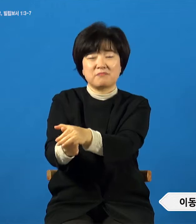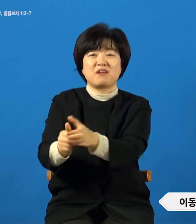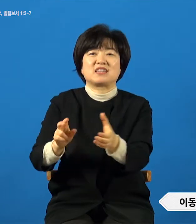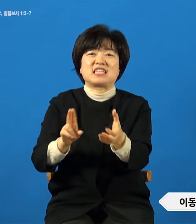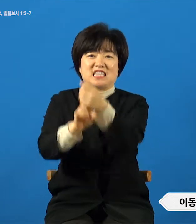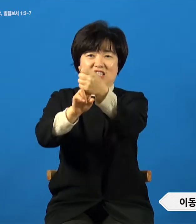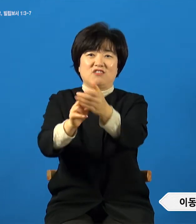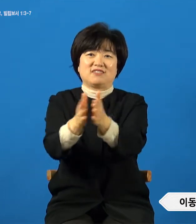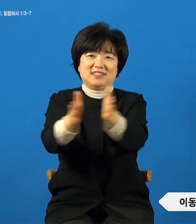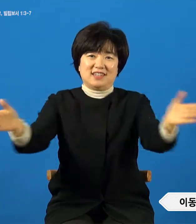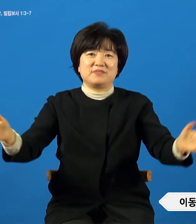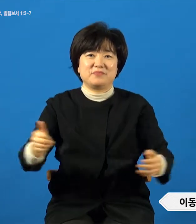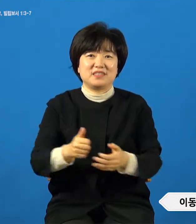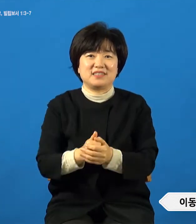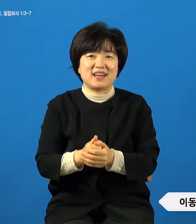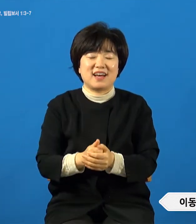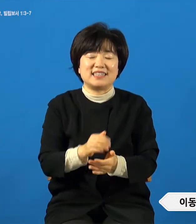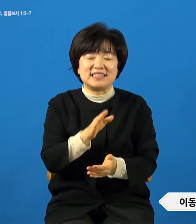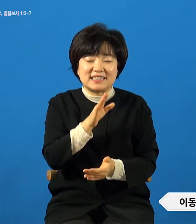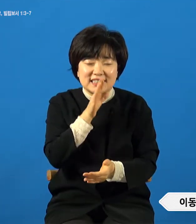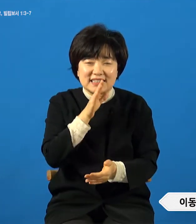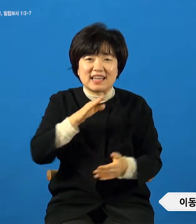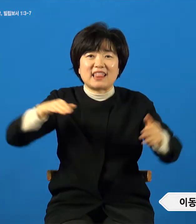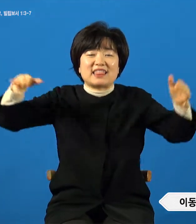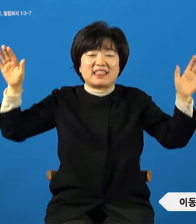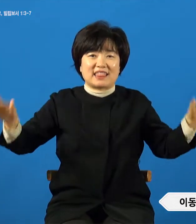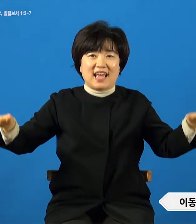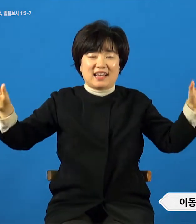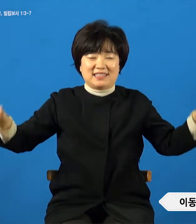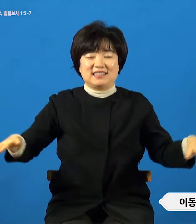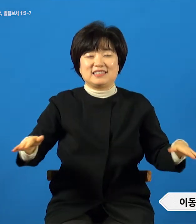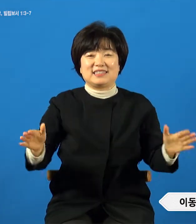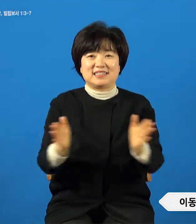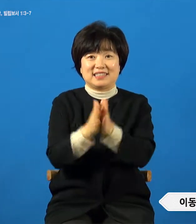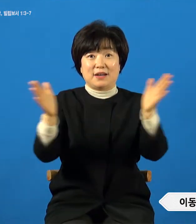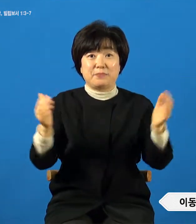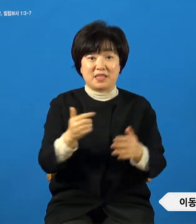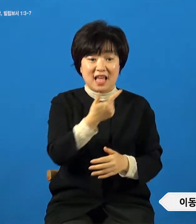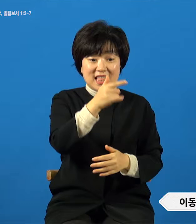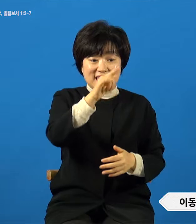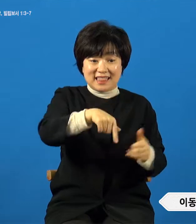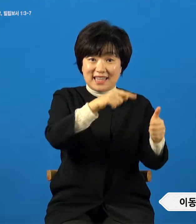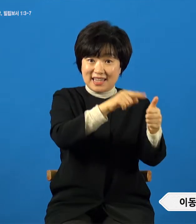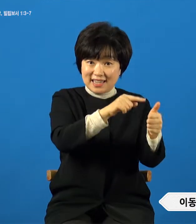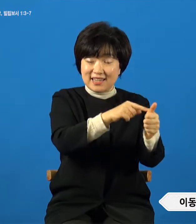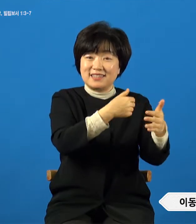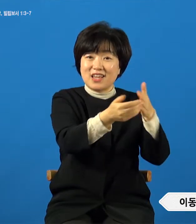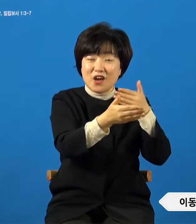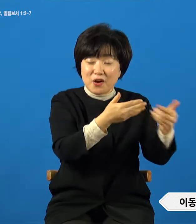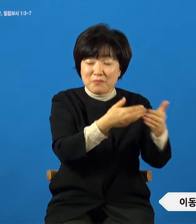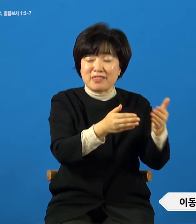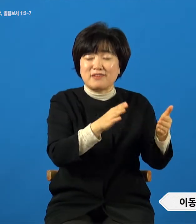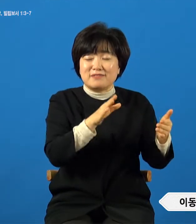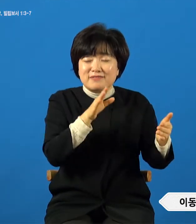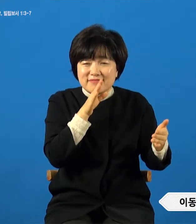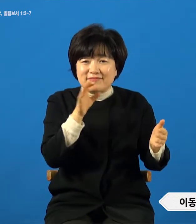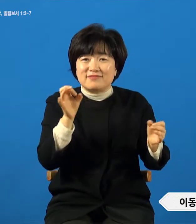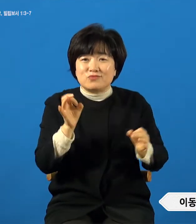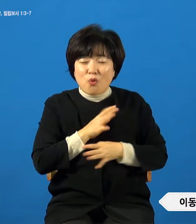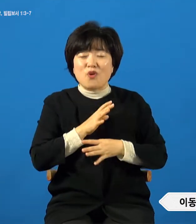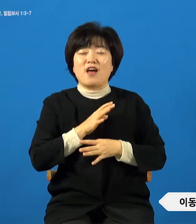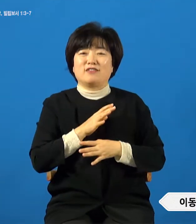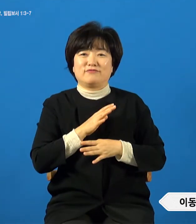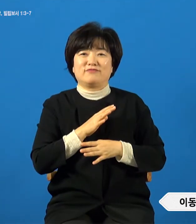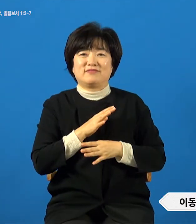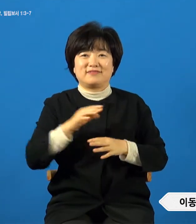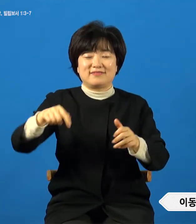그때 진정한 플라잉이 시작될 것입니다. 네게 체험한 놀라운 현실이 비로소 현실이 될 것입니다.